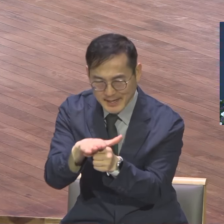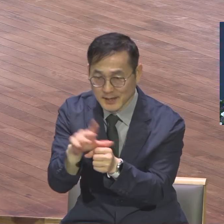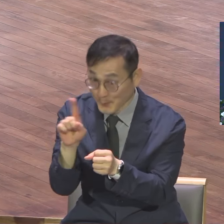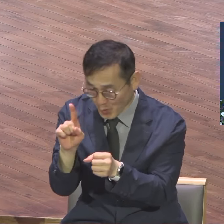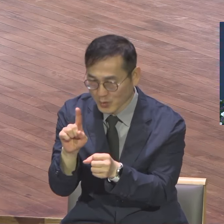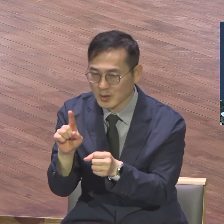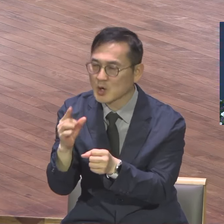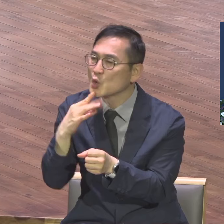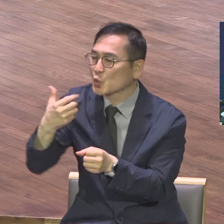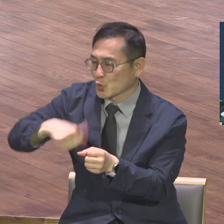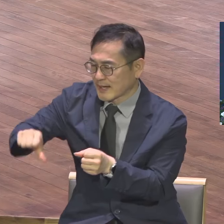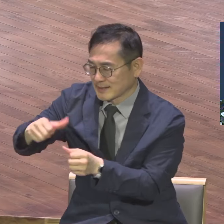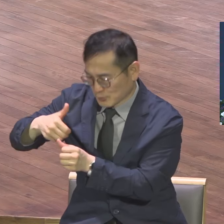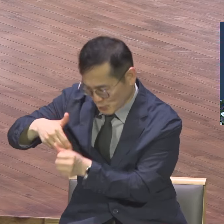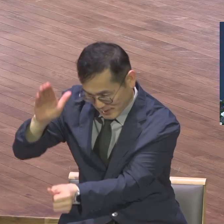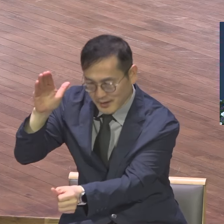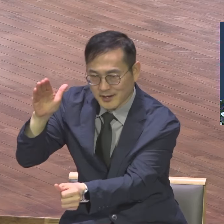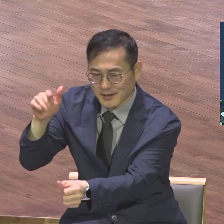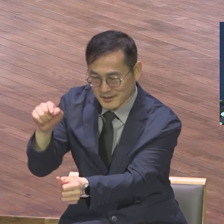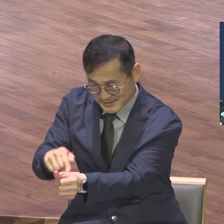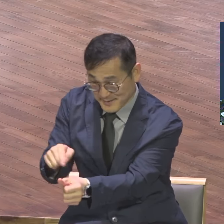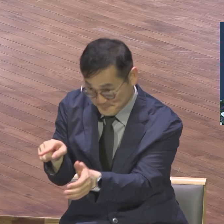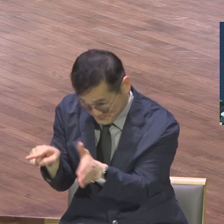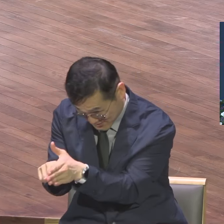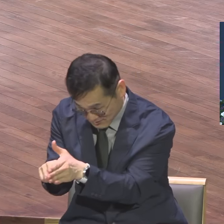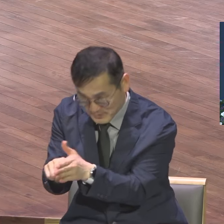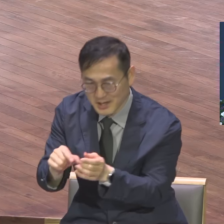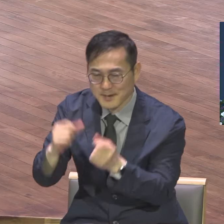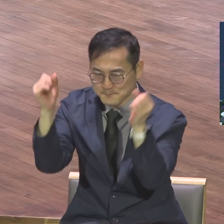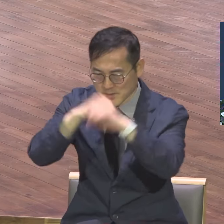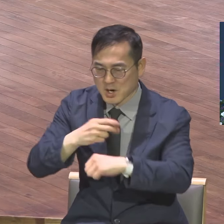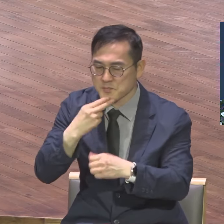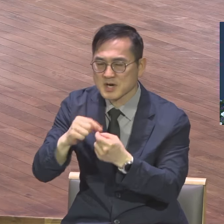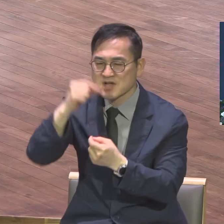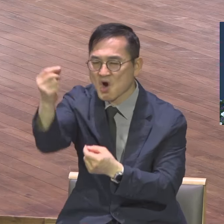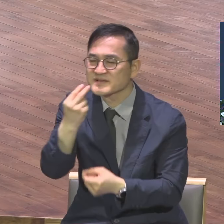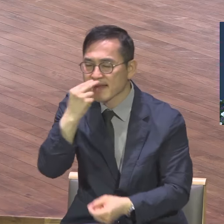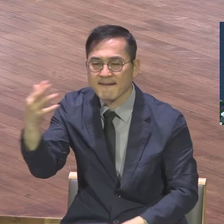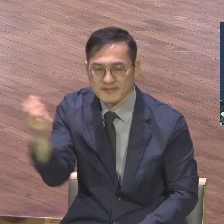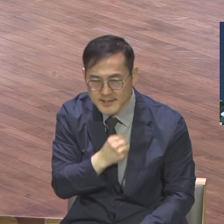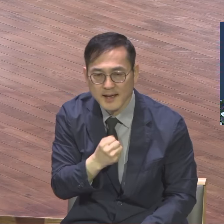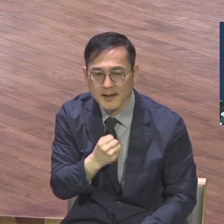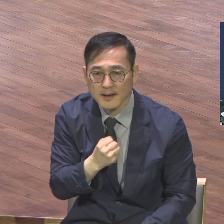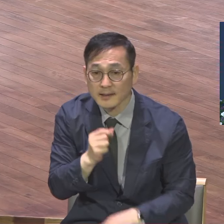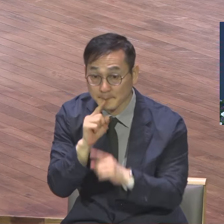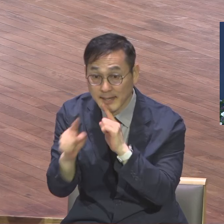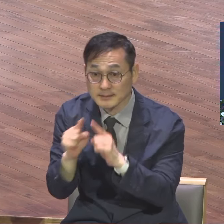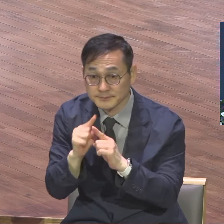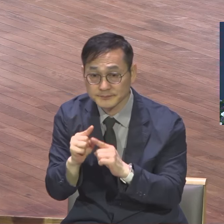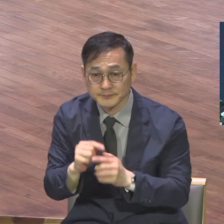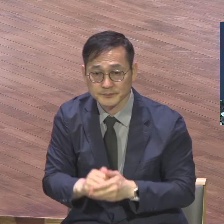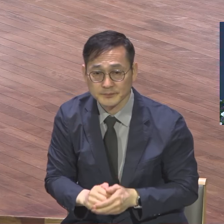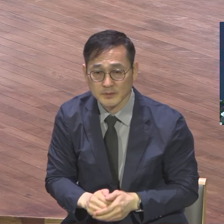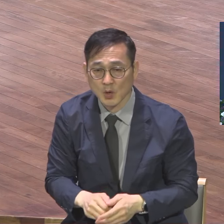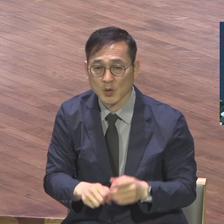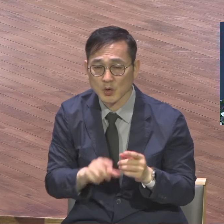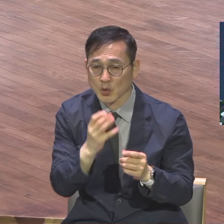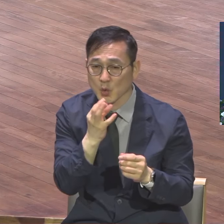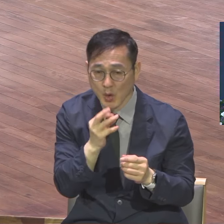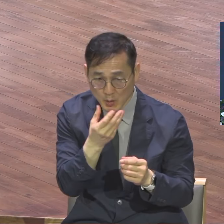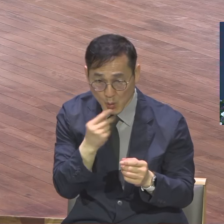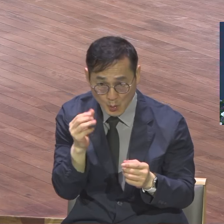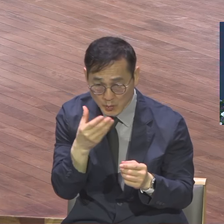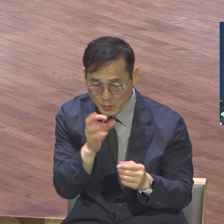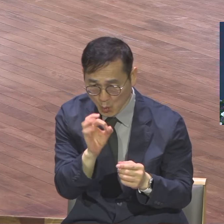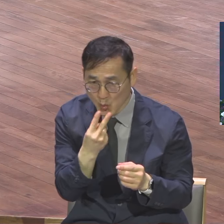위해서니 인자를 믿는 자마다 멸망치 않고 영생을 얻게 하셨습니다. 요한복음 1장 10절에 영접하는 자 곧 그